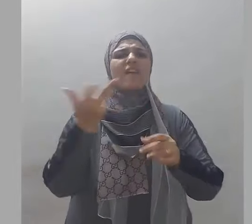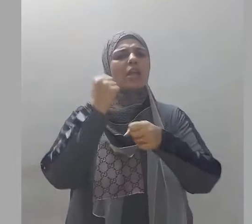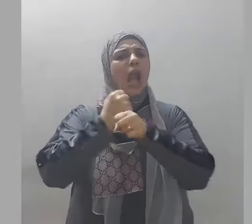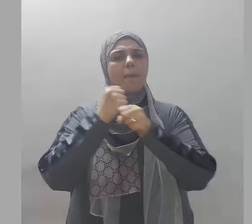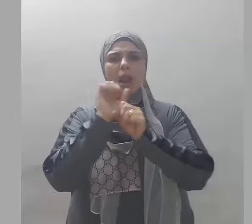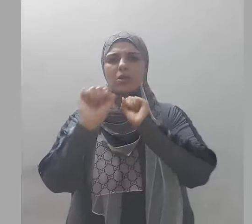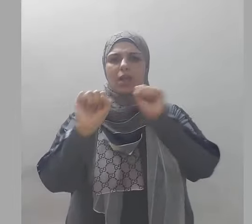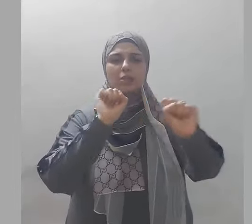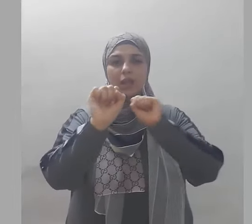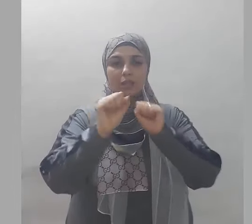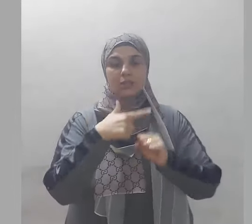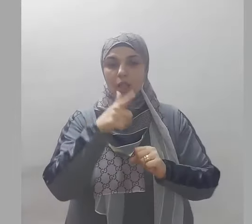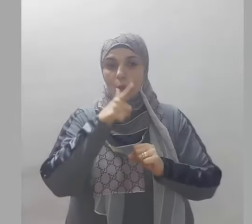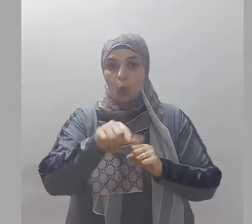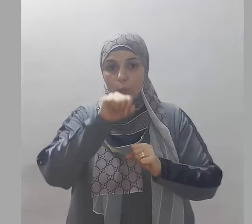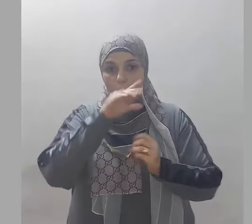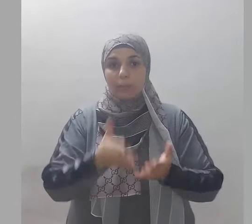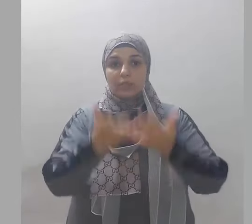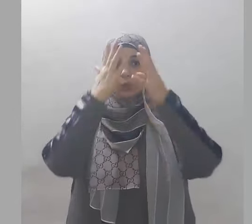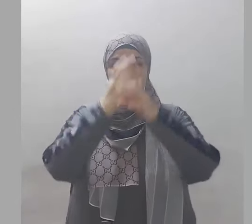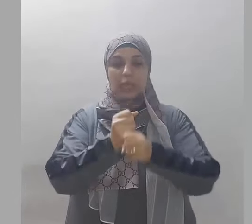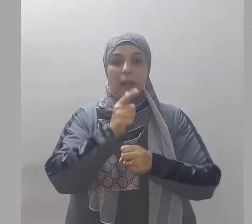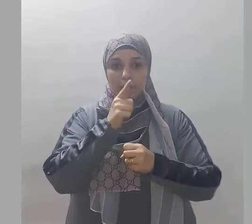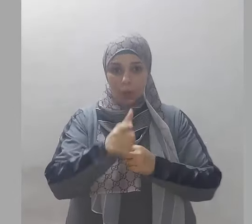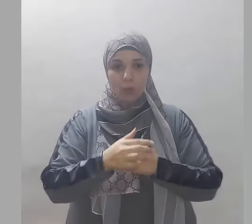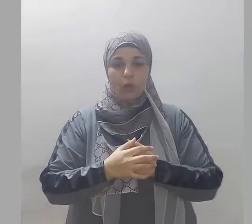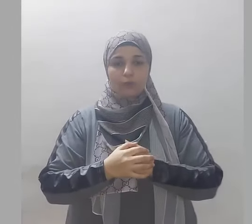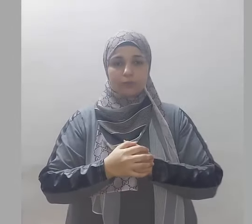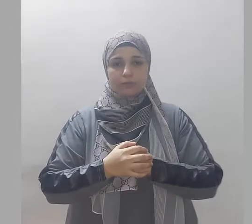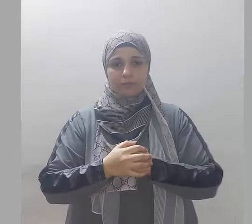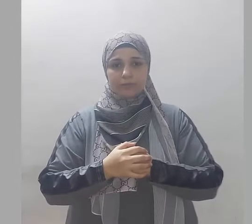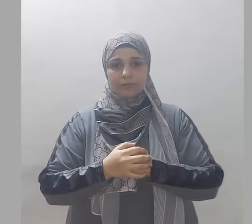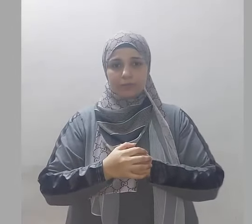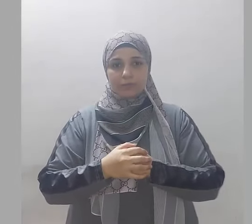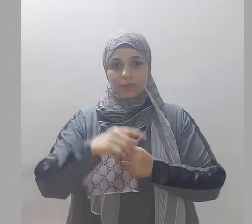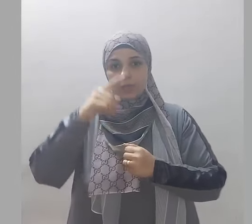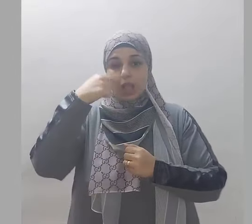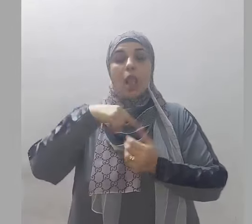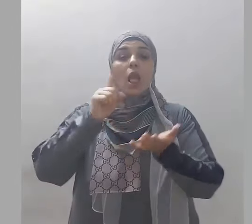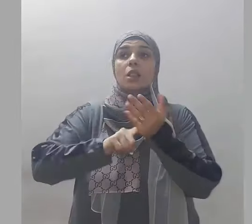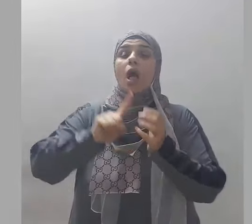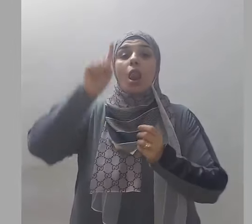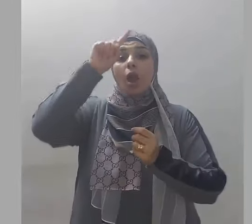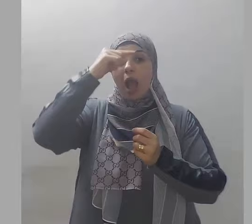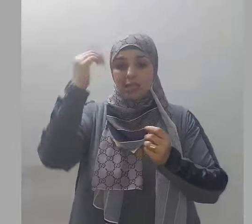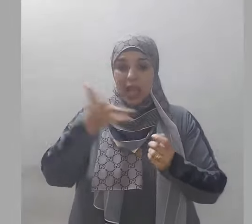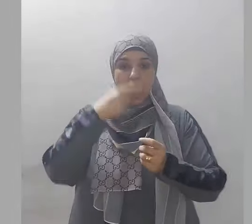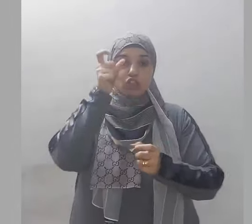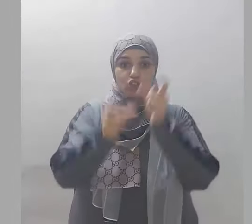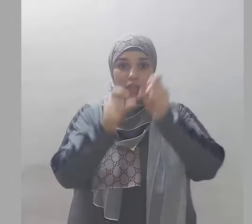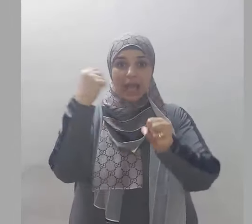حيث يقول نبينا صلى الله عليه وسلم: إن الله يحب إذا عمل أحدكم عملا أن